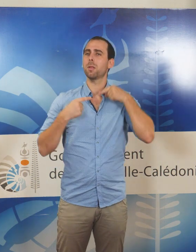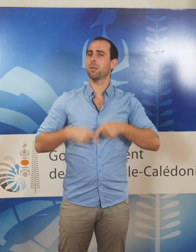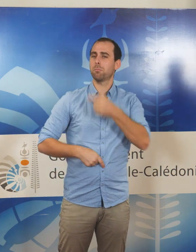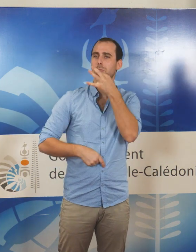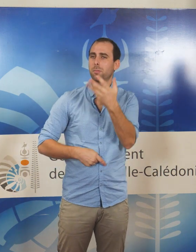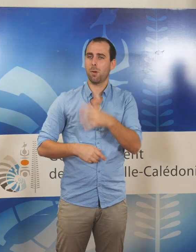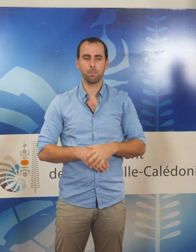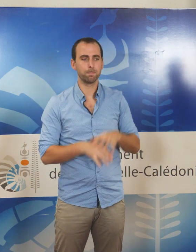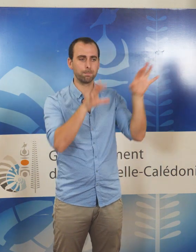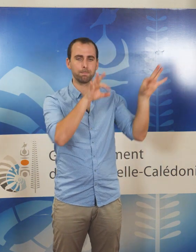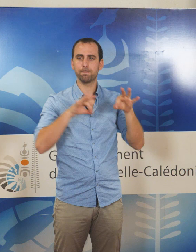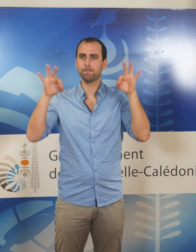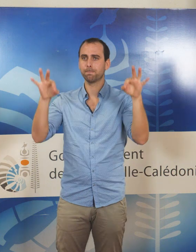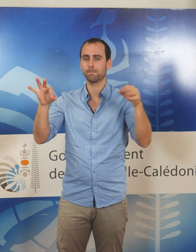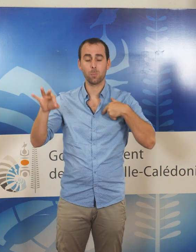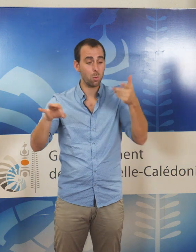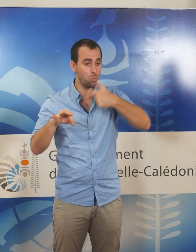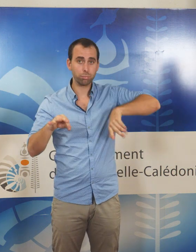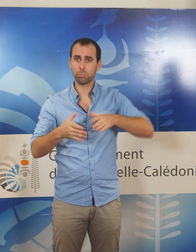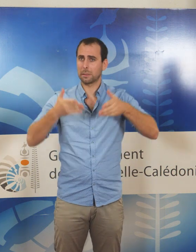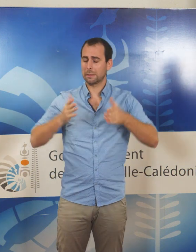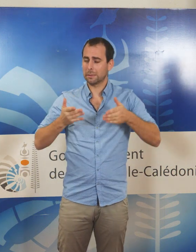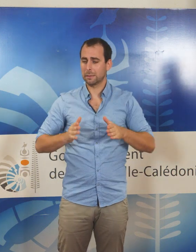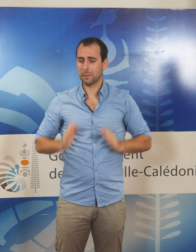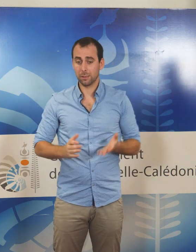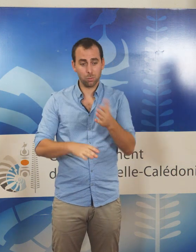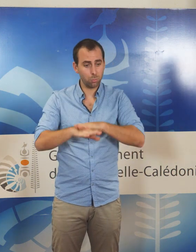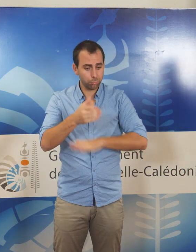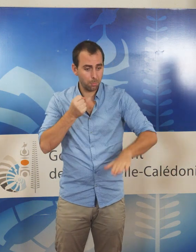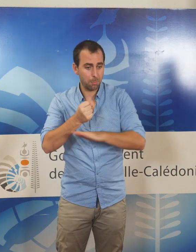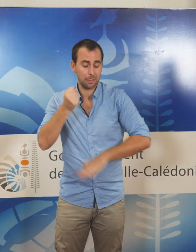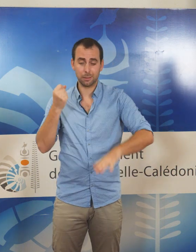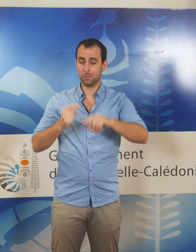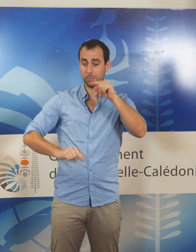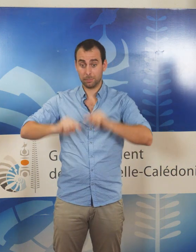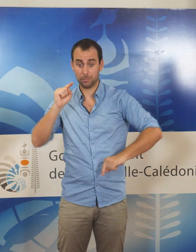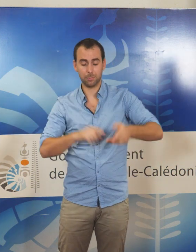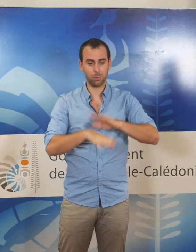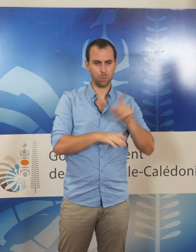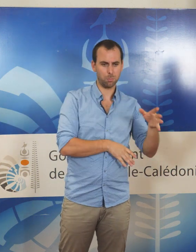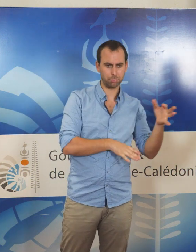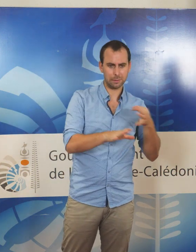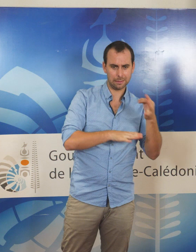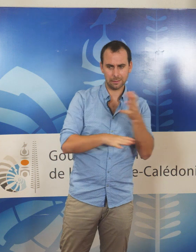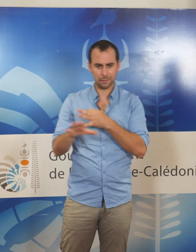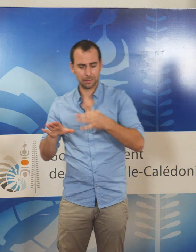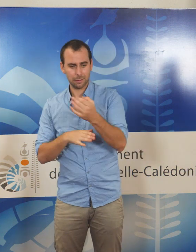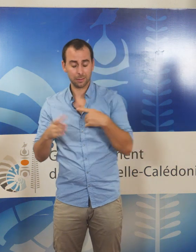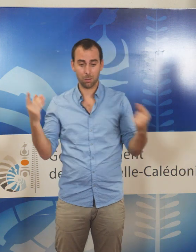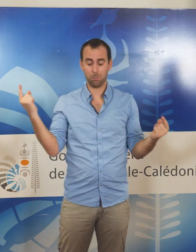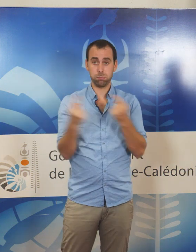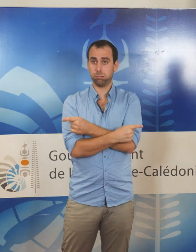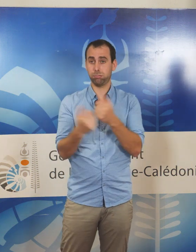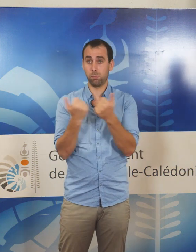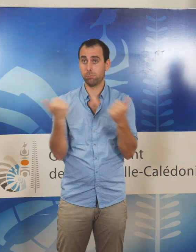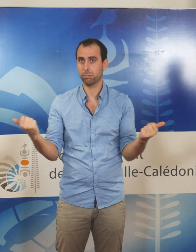prendre des décisions sur des fondations aléatoires et parfois même contradictoire. C'est ce qu'on a vécu pendant toute la